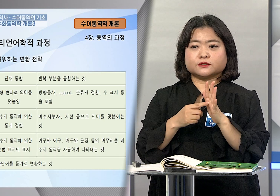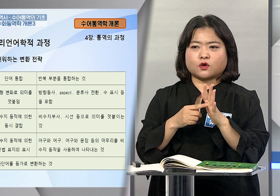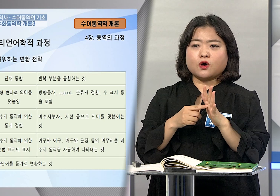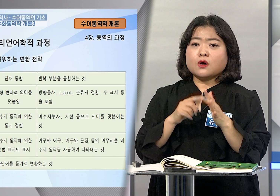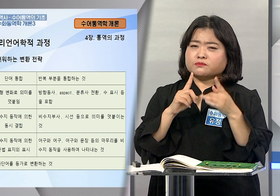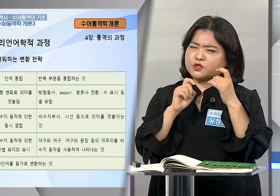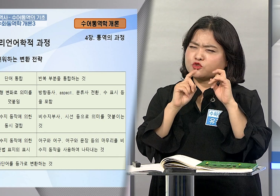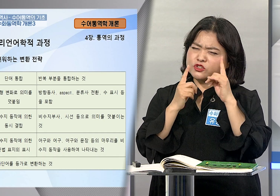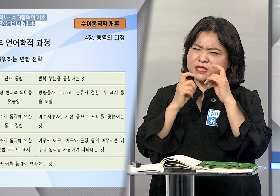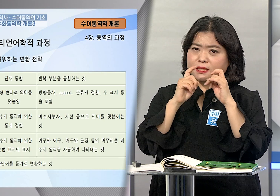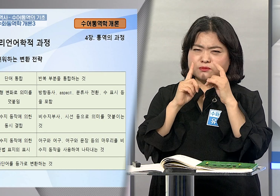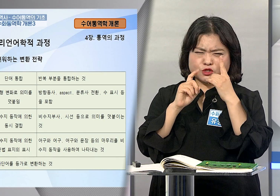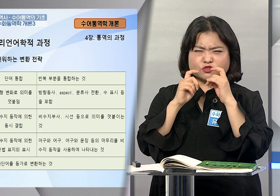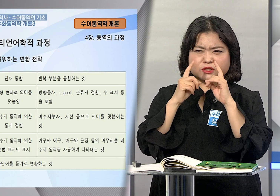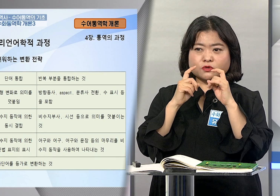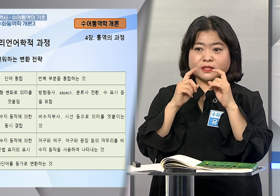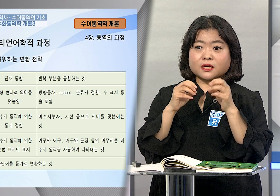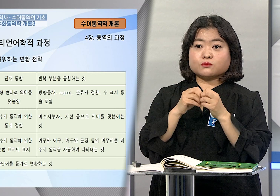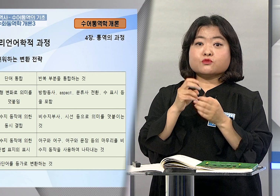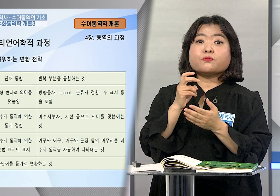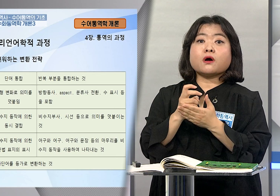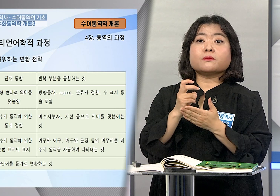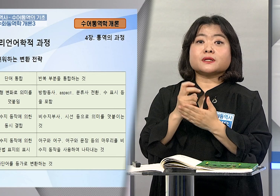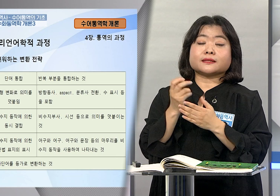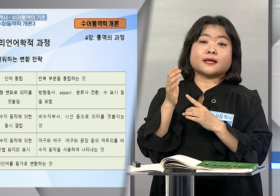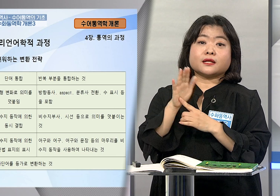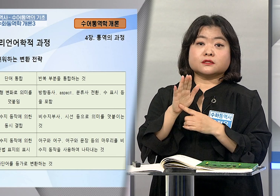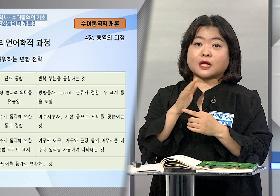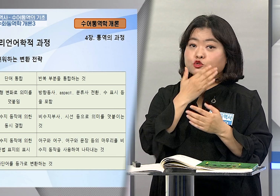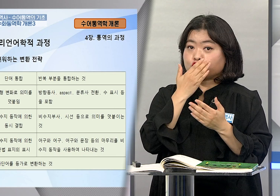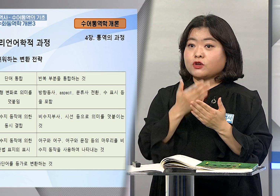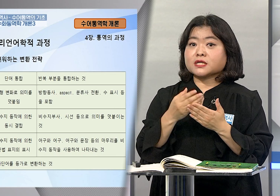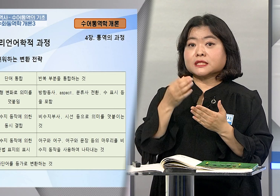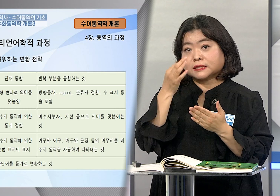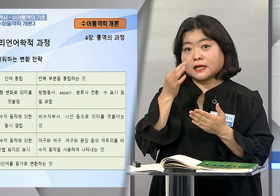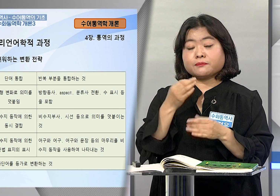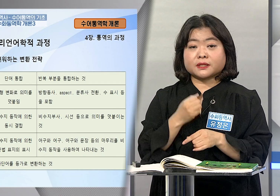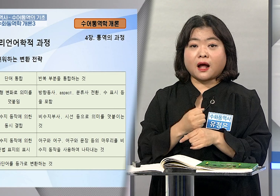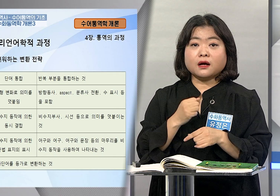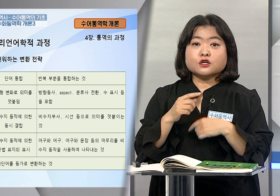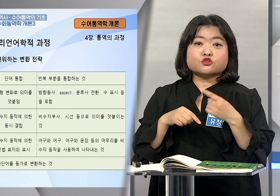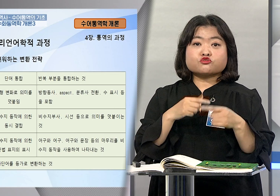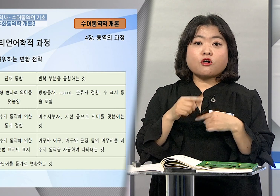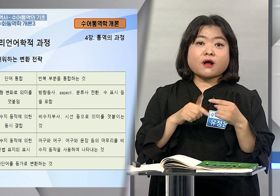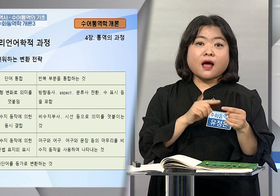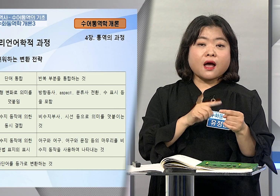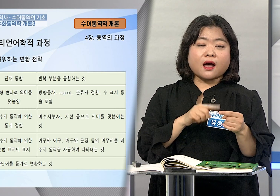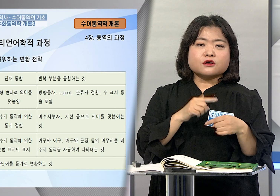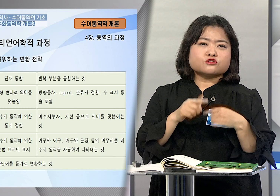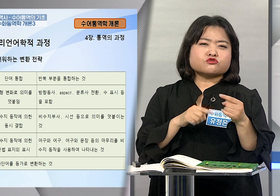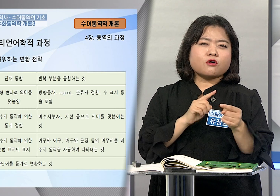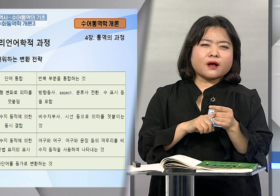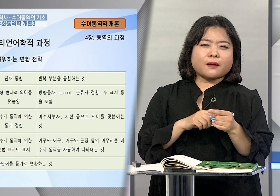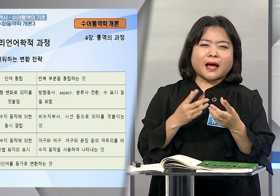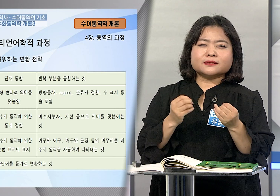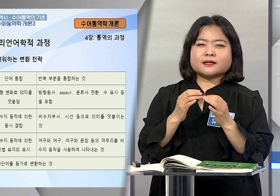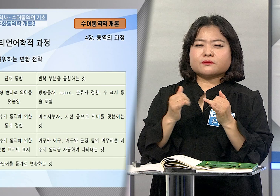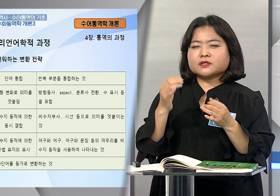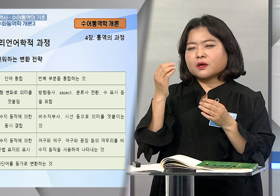그렇죠? 비수지는 굉장히 문법을 나타내는 아주 중요한 기능을 합니다. 수어가 많은 사람들의